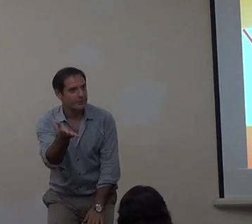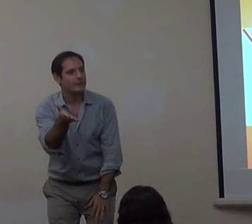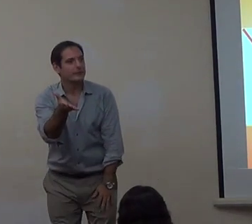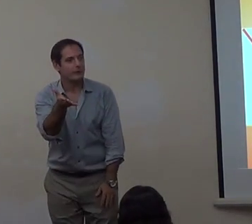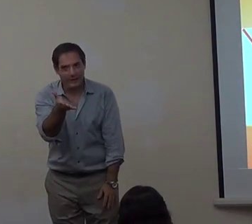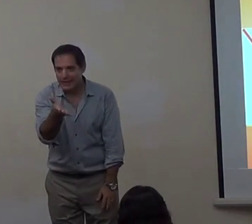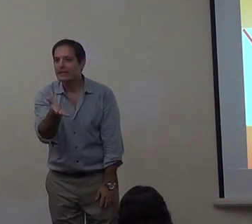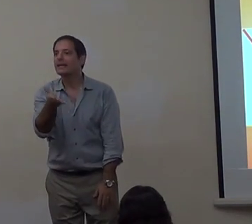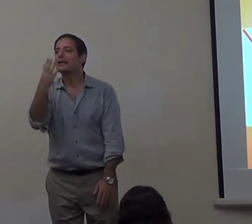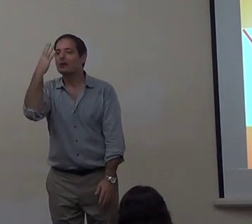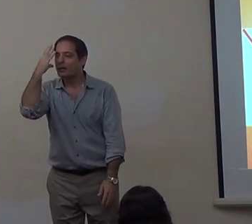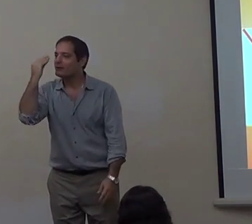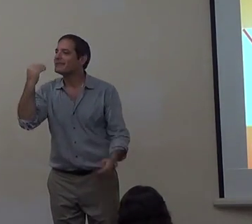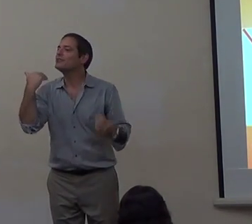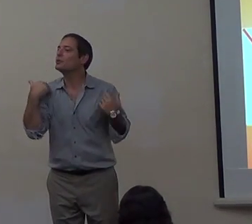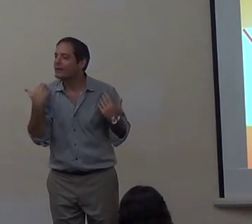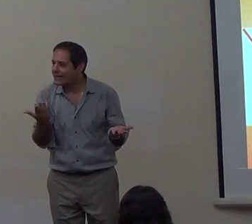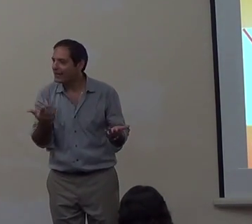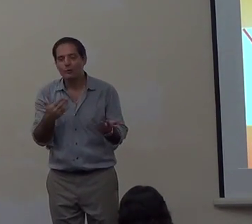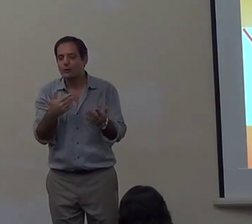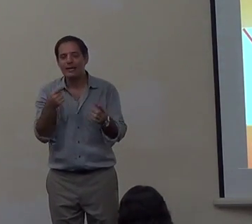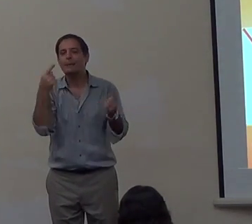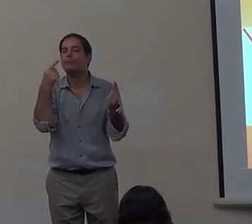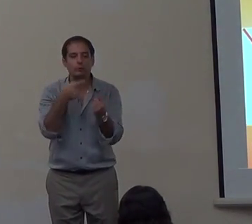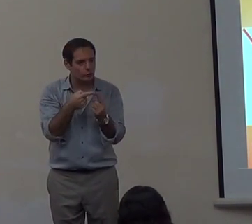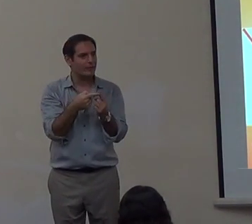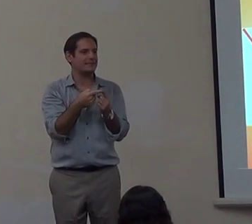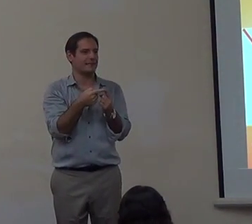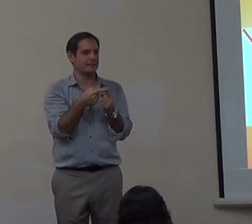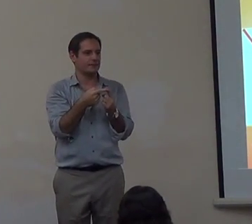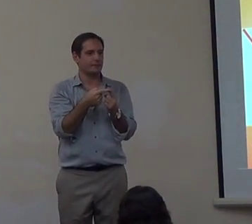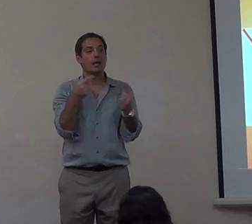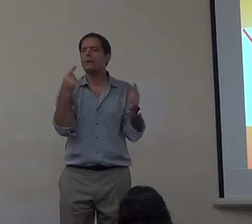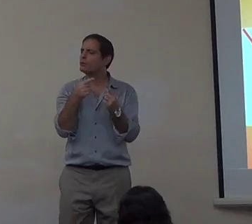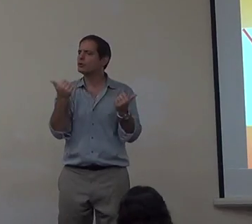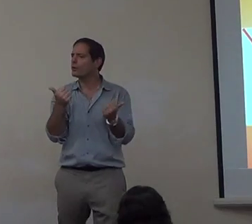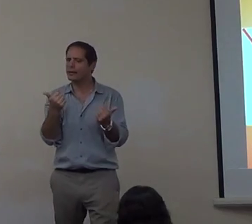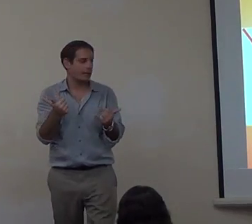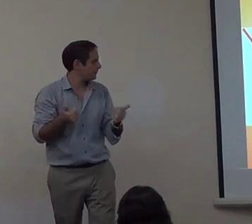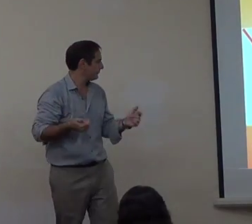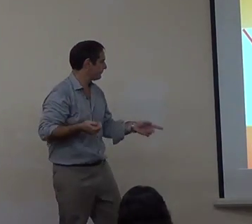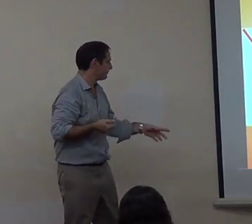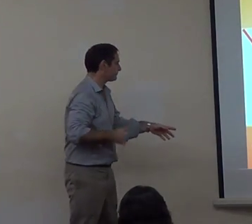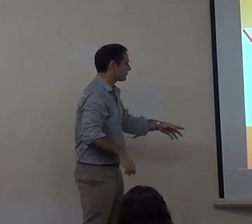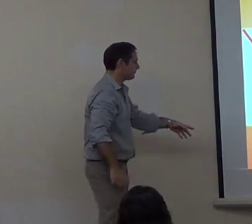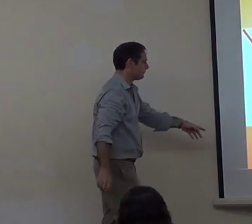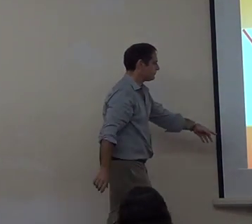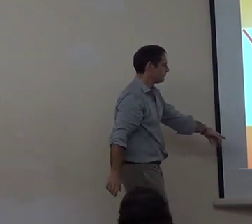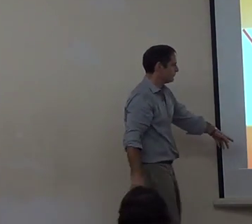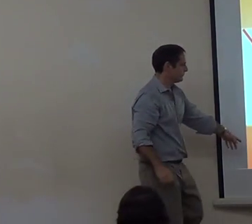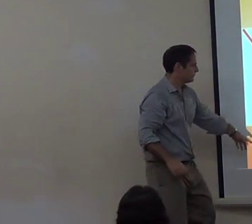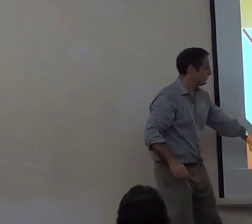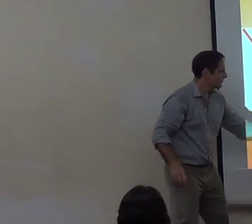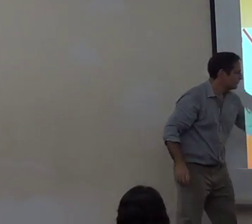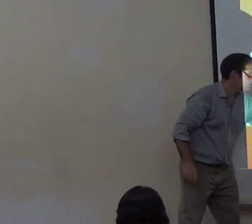importaba, ¿ok? Lo que Moisés tuviera, ¿no? No era el punto ese. ¿El punto cuál era?